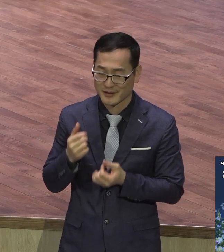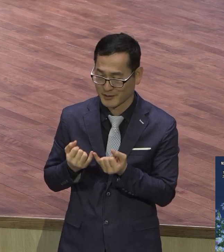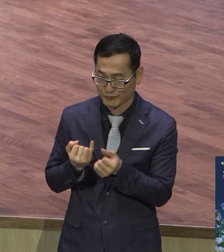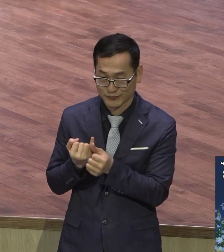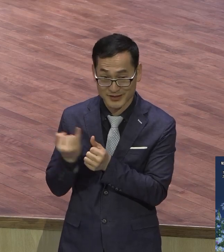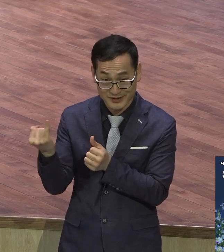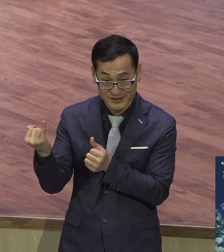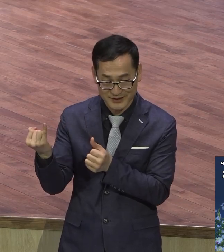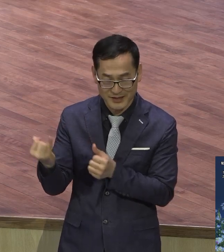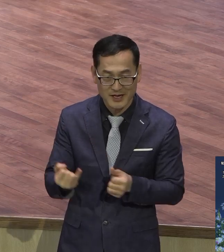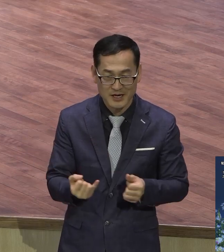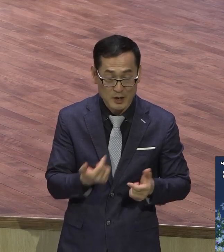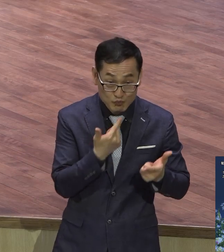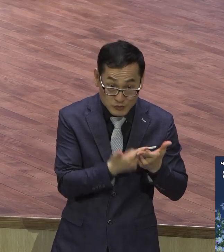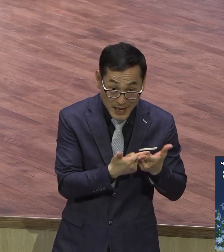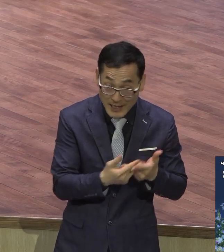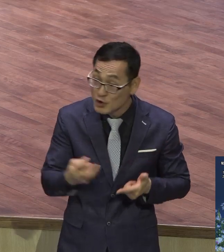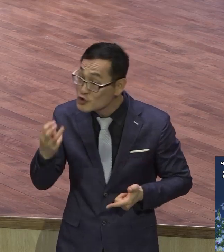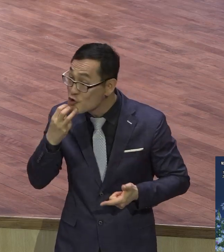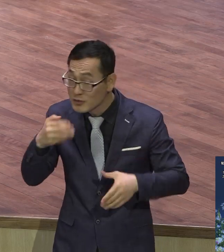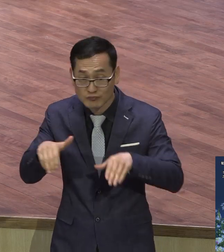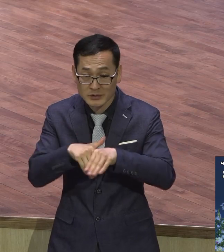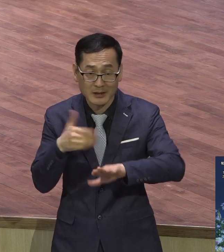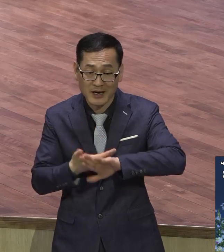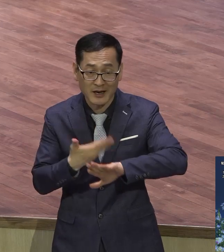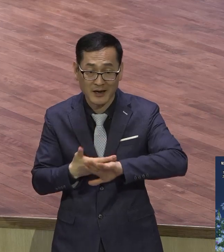부산과 서울의 문화가 다릅니다.